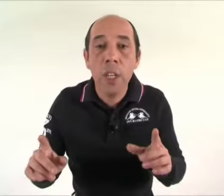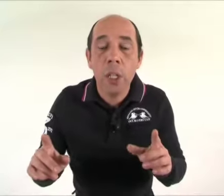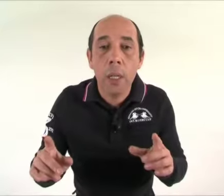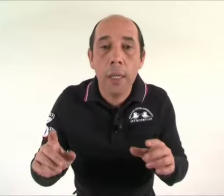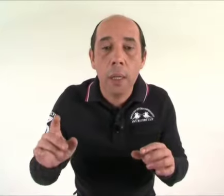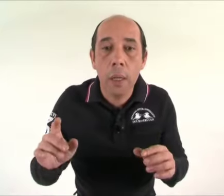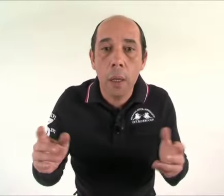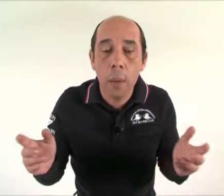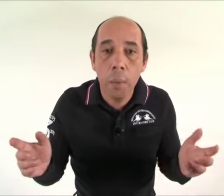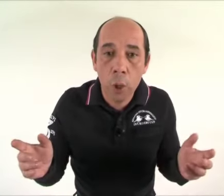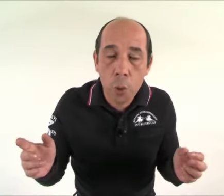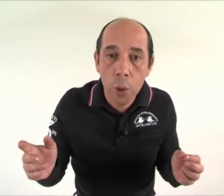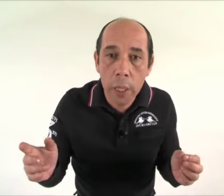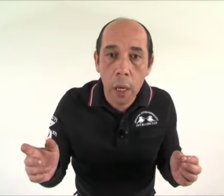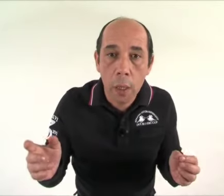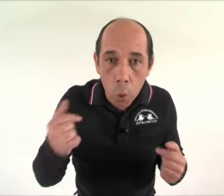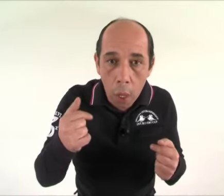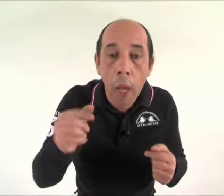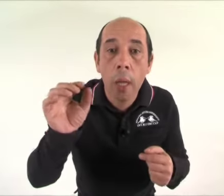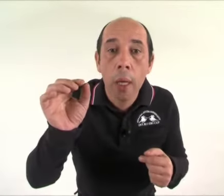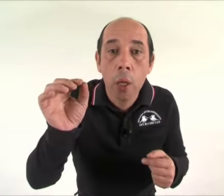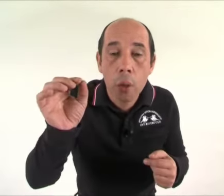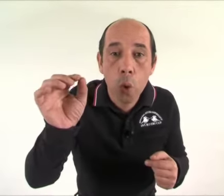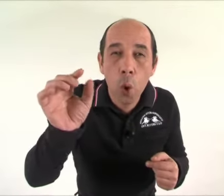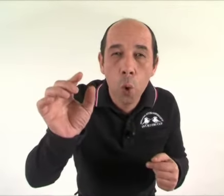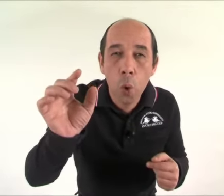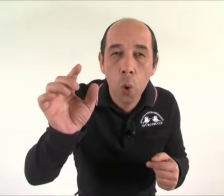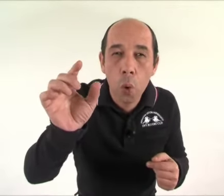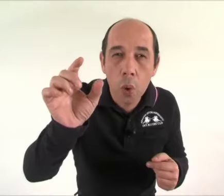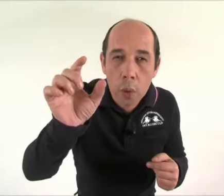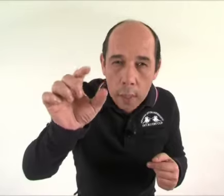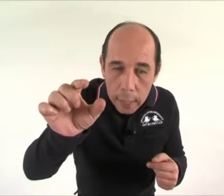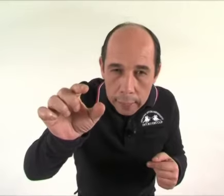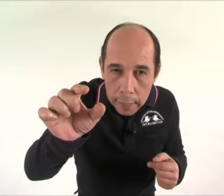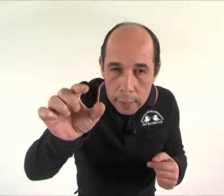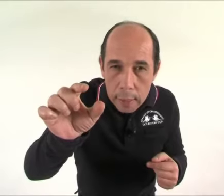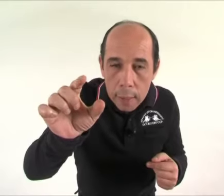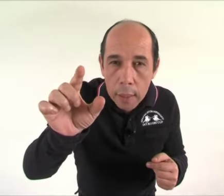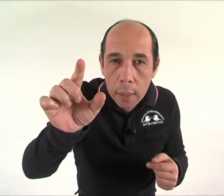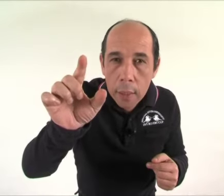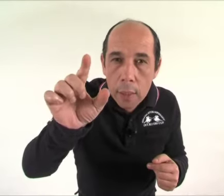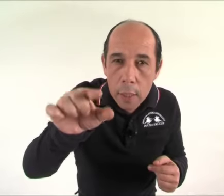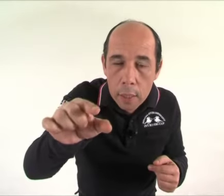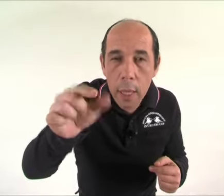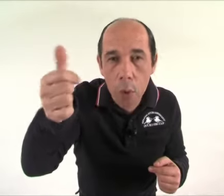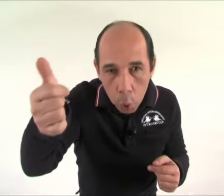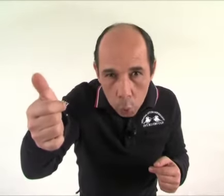كيفاش ما عندكمش الاغنيه نقولها ظهوره زي الكاس تسحر عيون